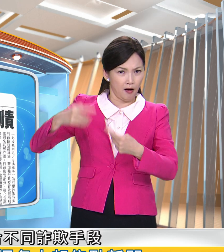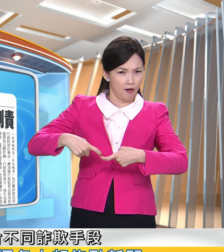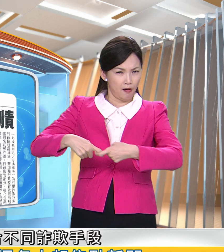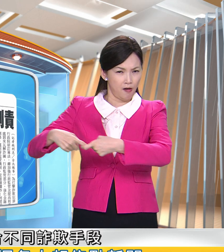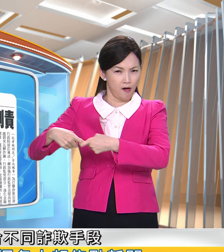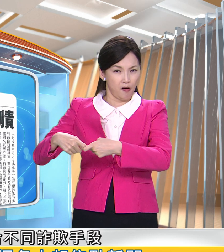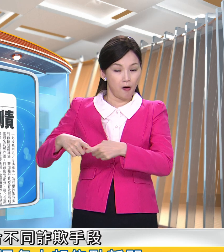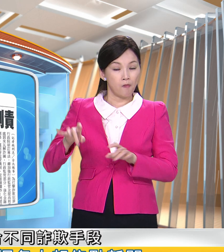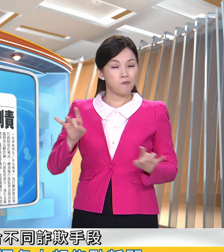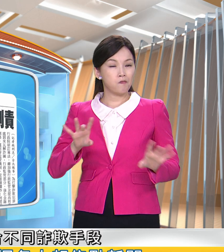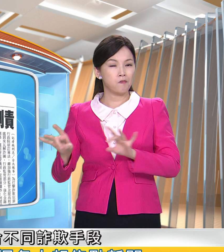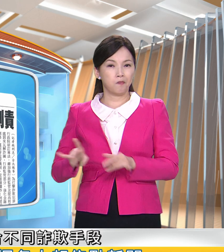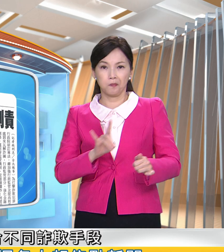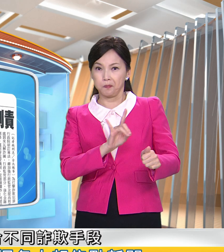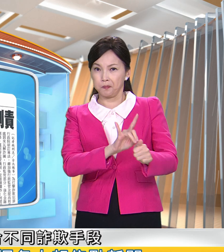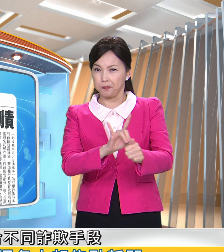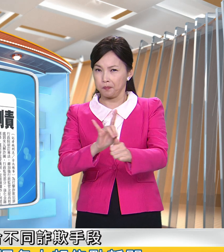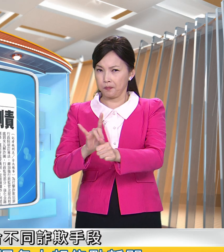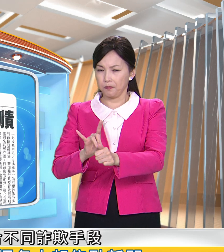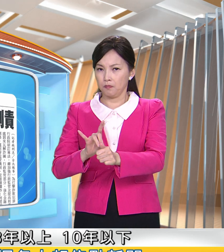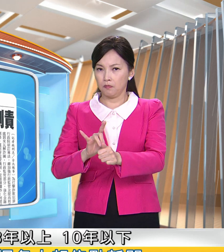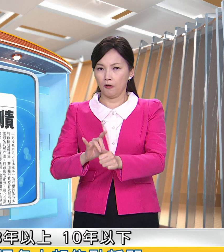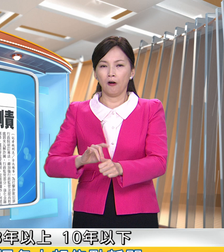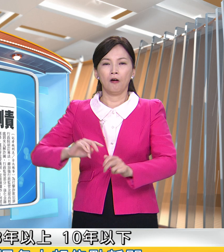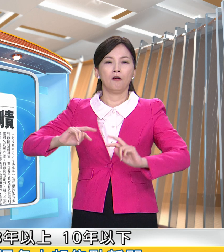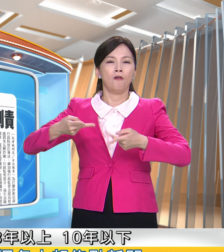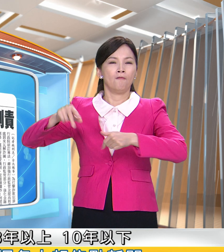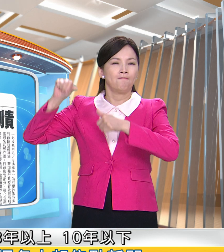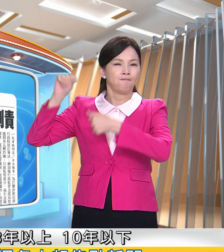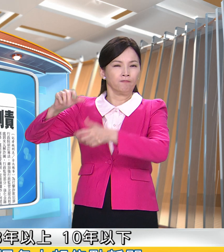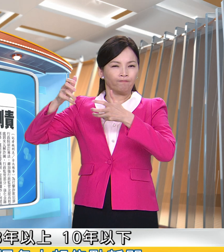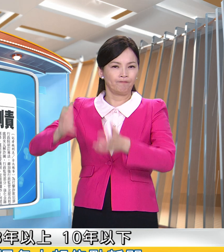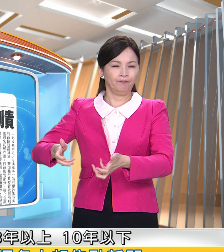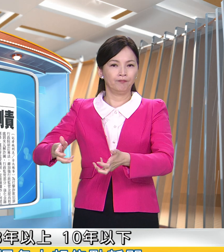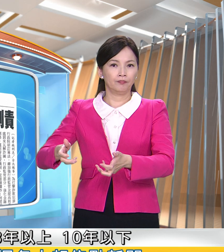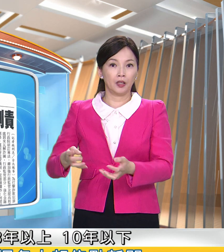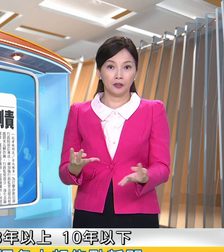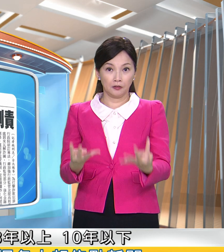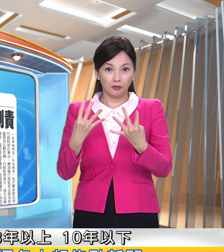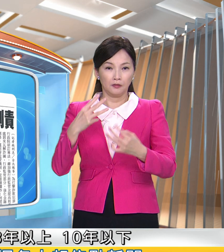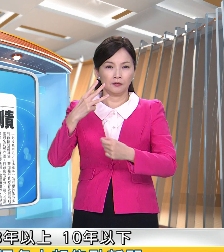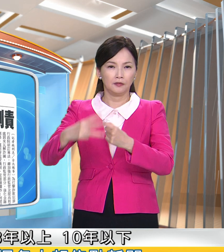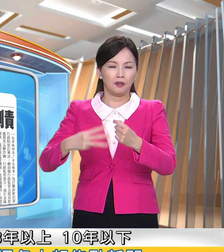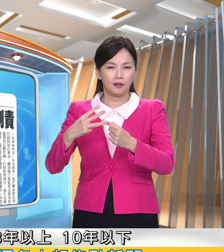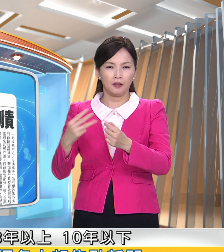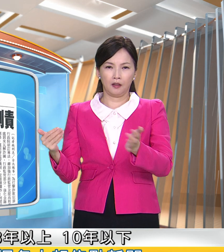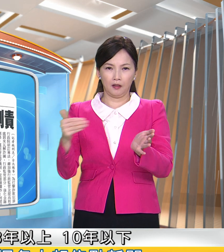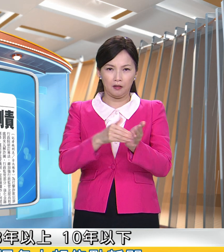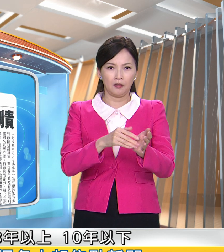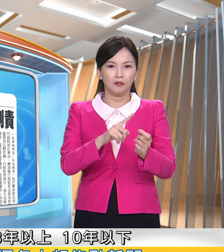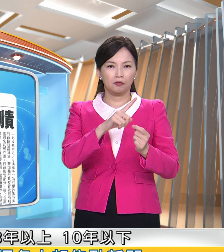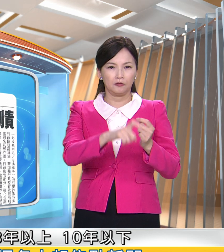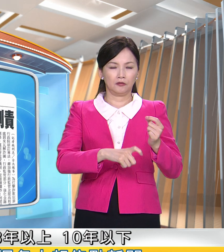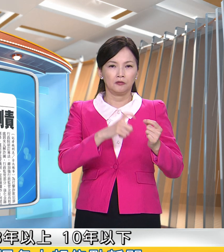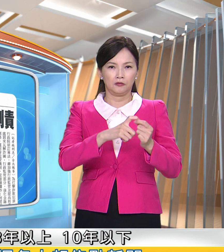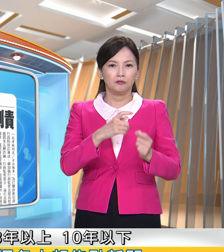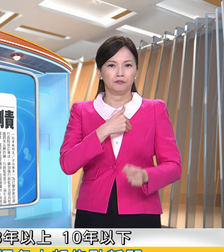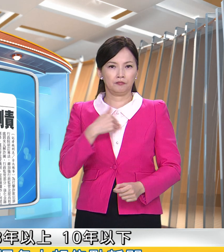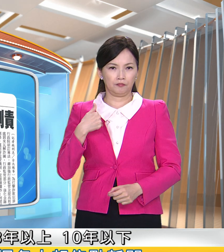不同诈欺手段，将会提高刑责为3年以上10年以下，并